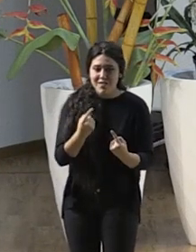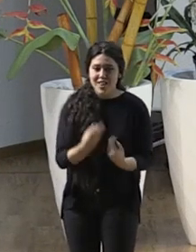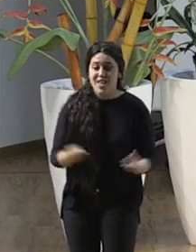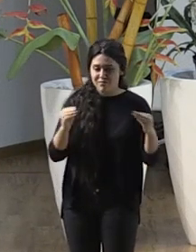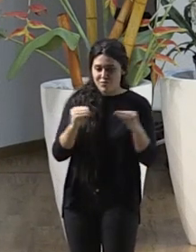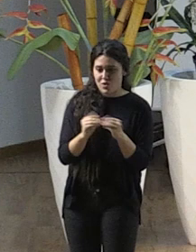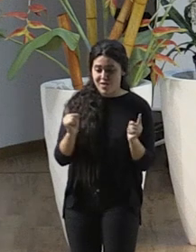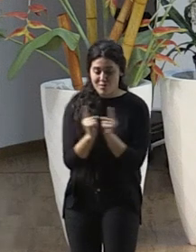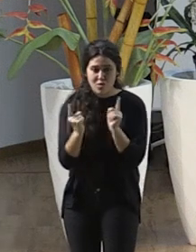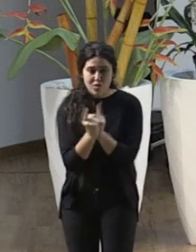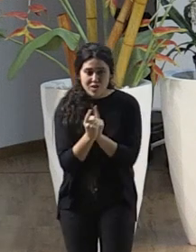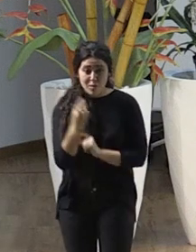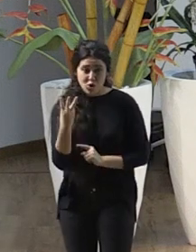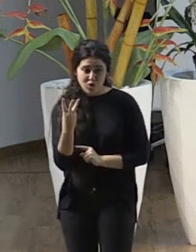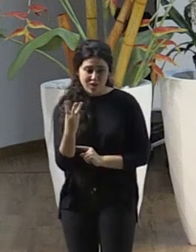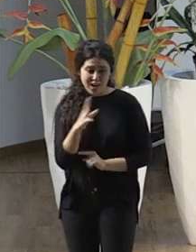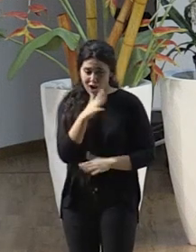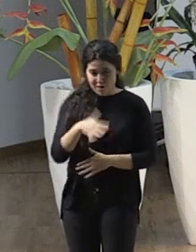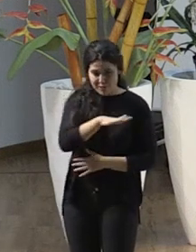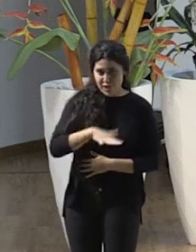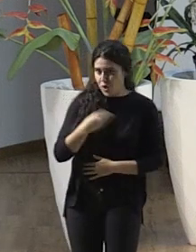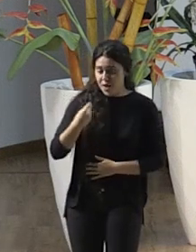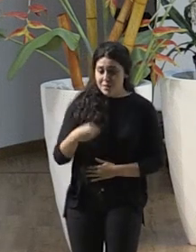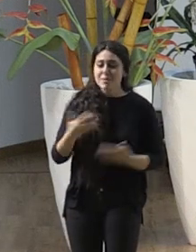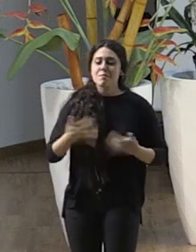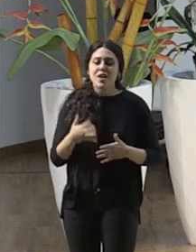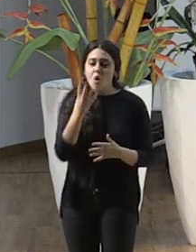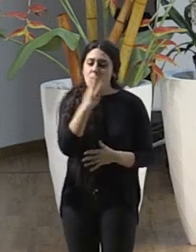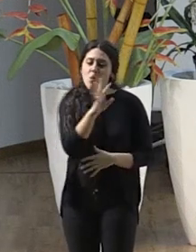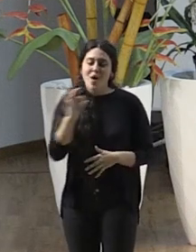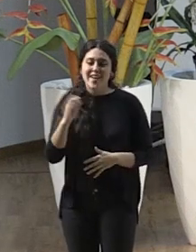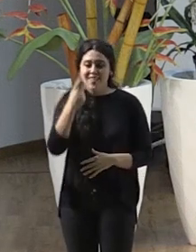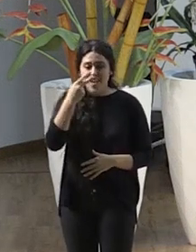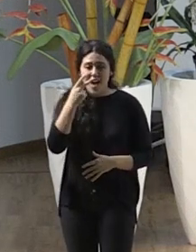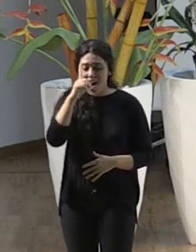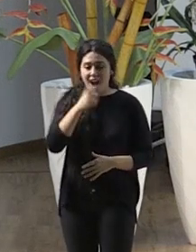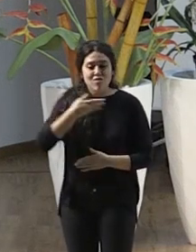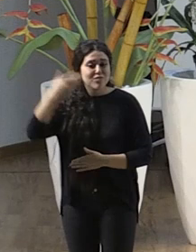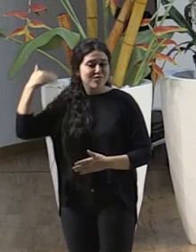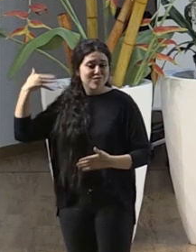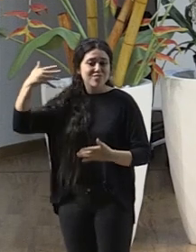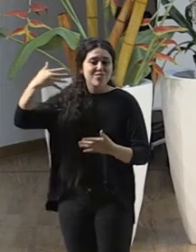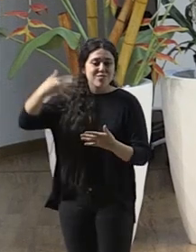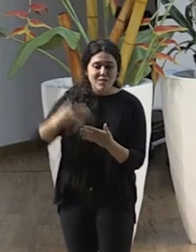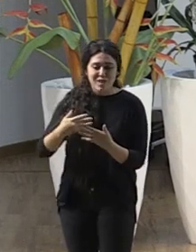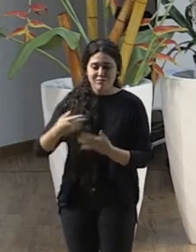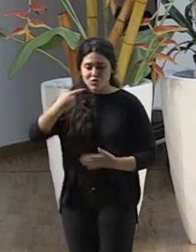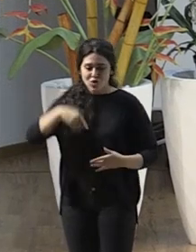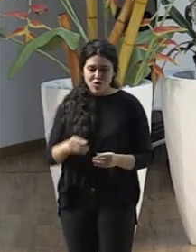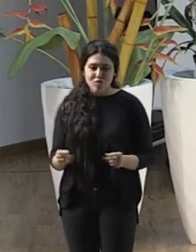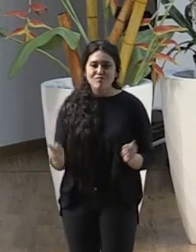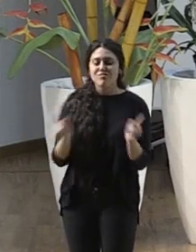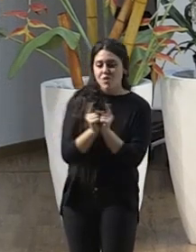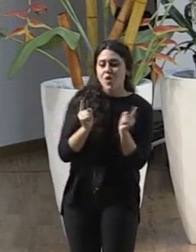mismo espacio, pero que desde hace casi 40 años hemos tenido cruzamientos,